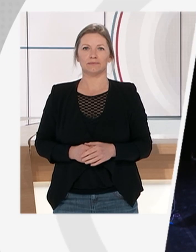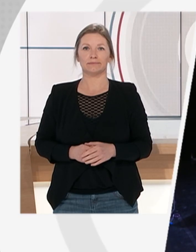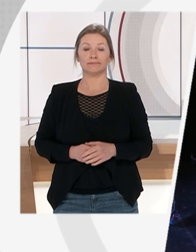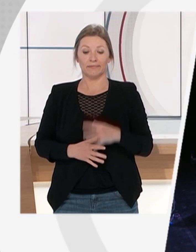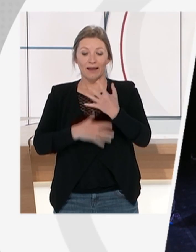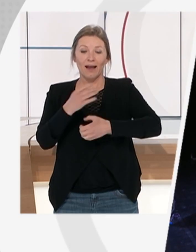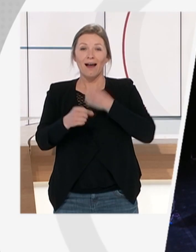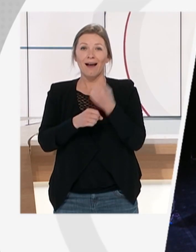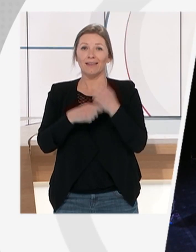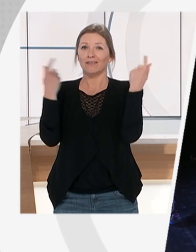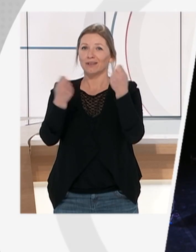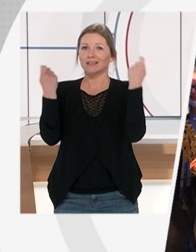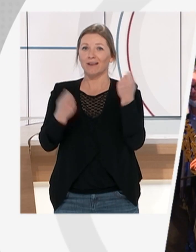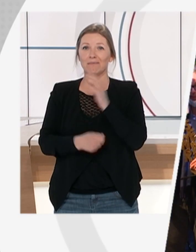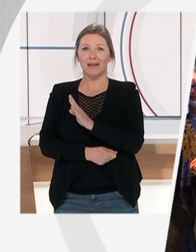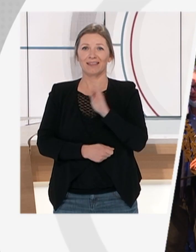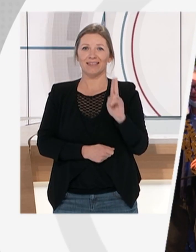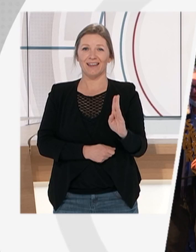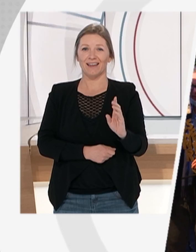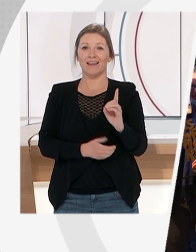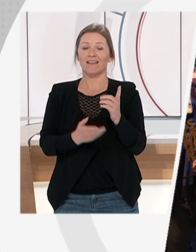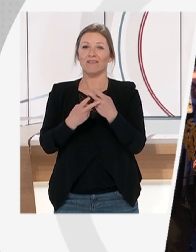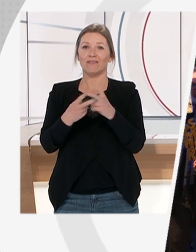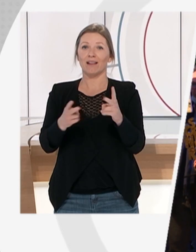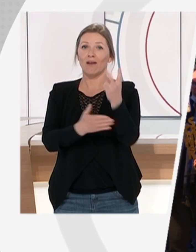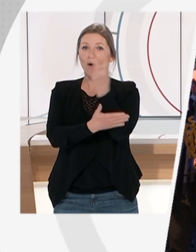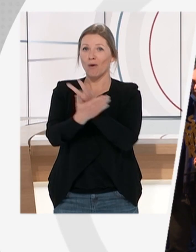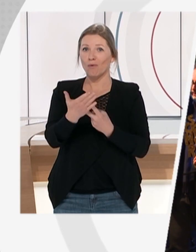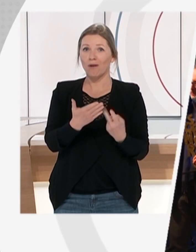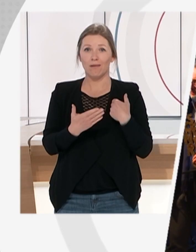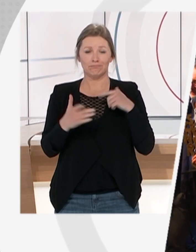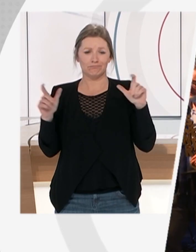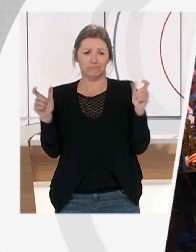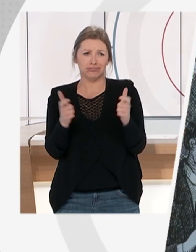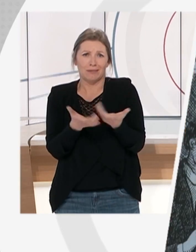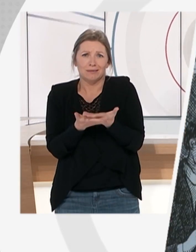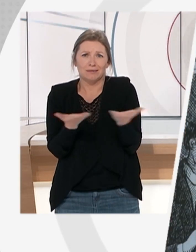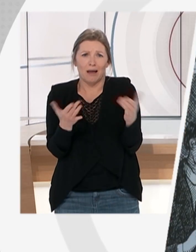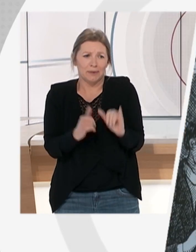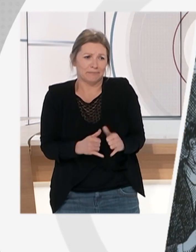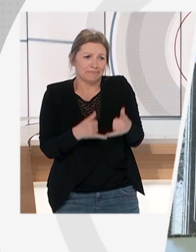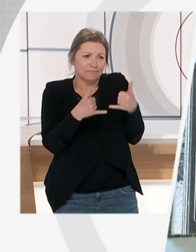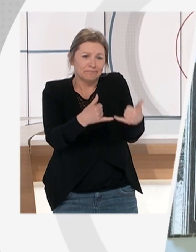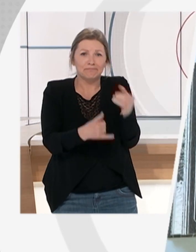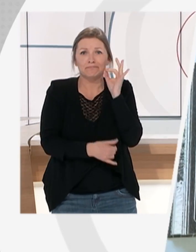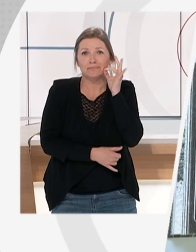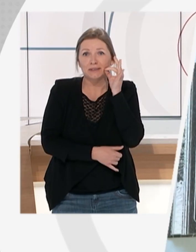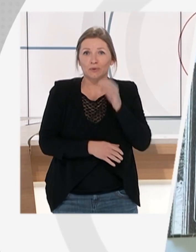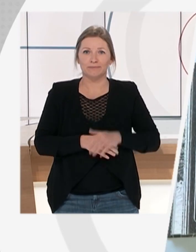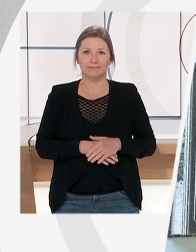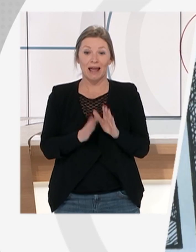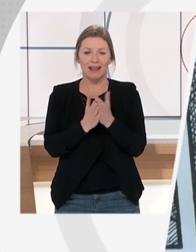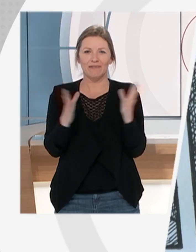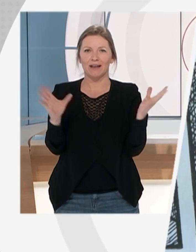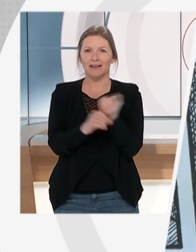Cette année, le festival de la bande dessinée à Angoulême a été réduit à une simple cérémonie de remise de récompenses. Le prix du